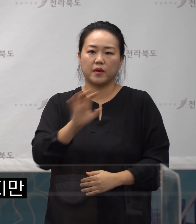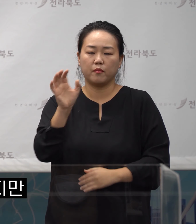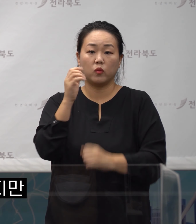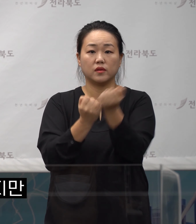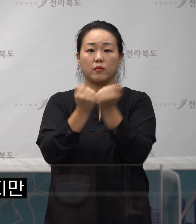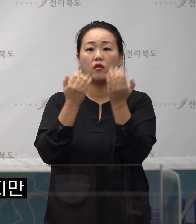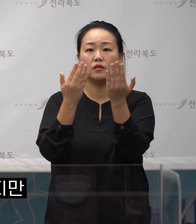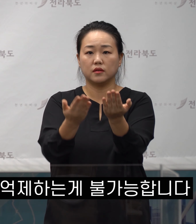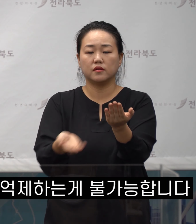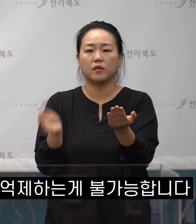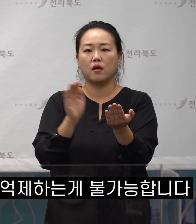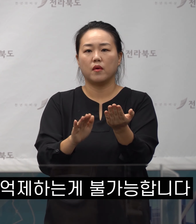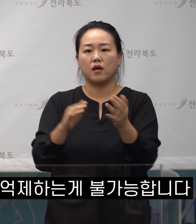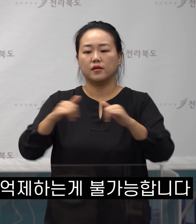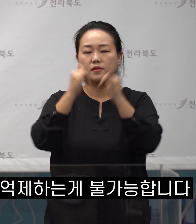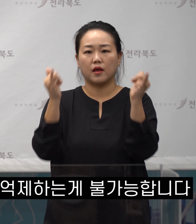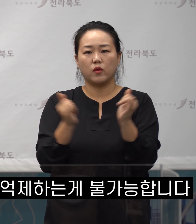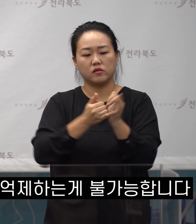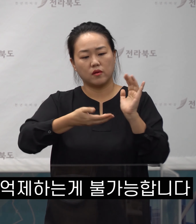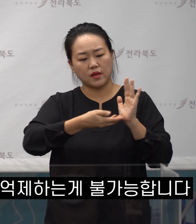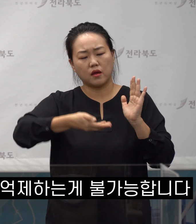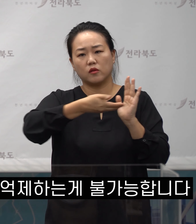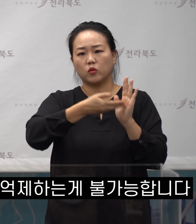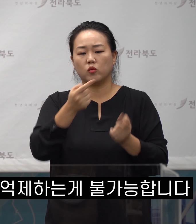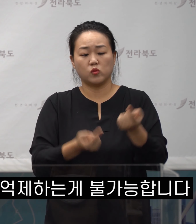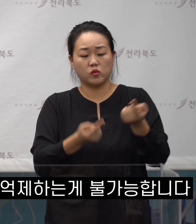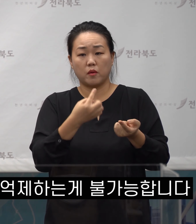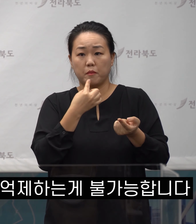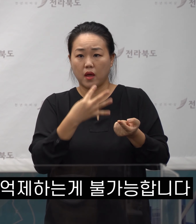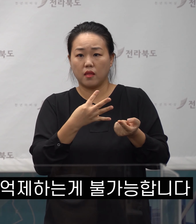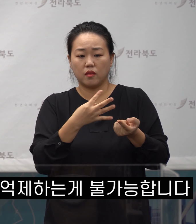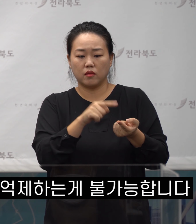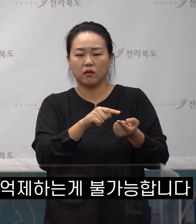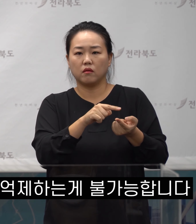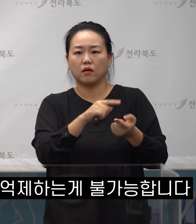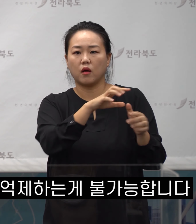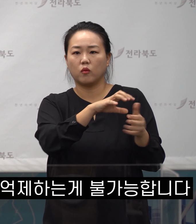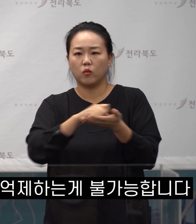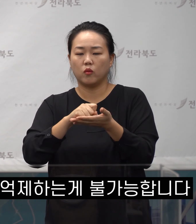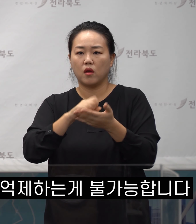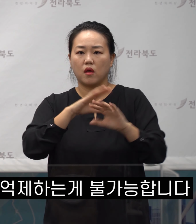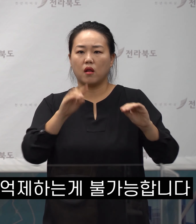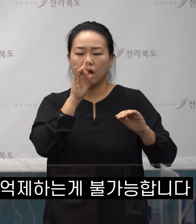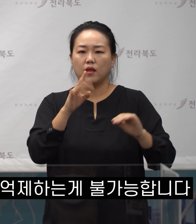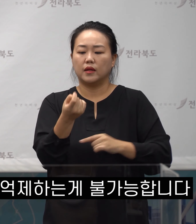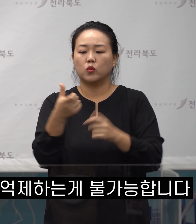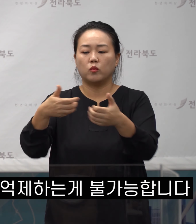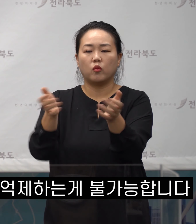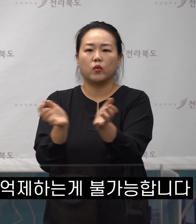드리지만 사회적 단계 조정으로는 소모임 억제하는